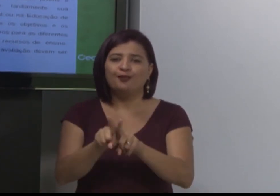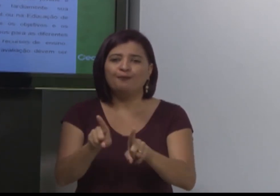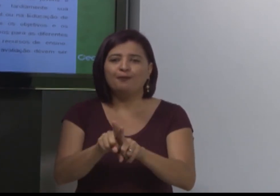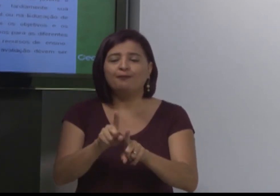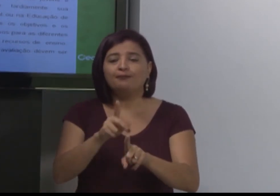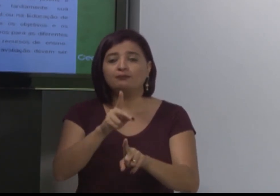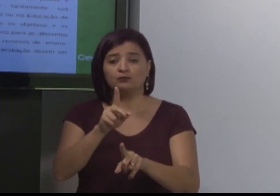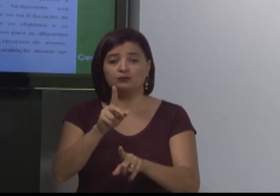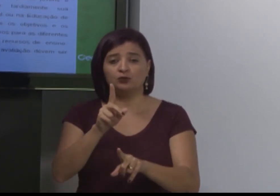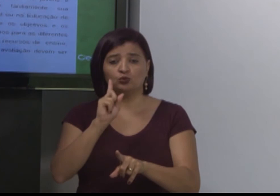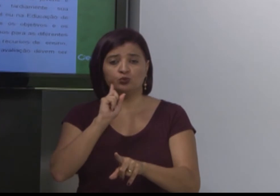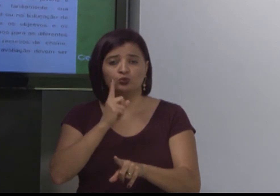Então, o objetivo